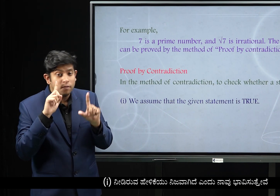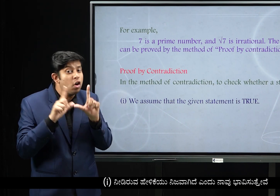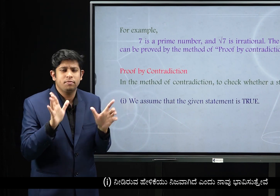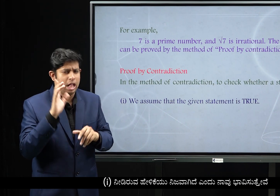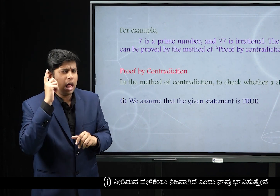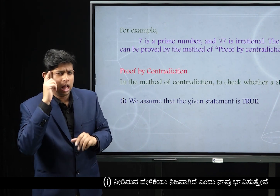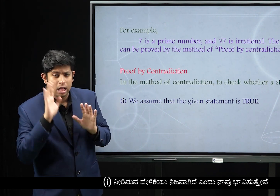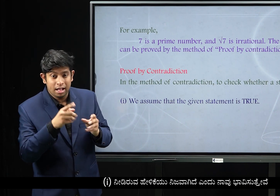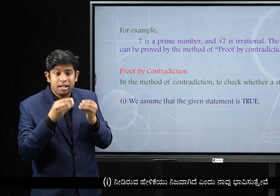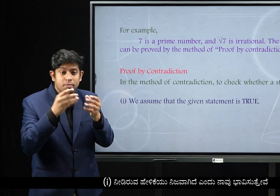ನಾವು ಭಾವಿಸುತ್ತೇವೆ.